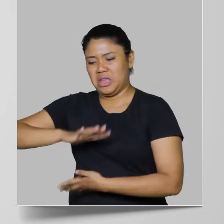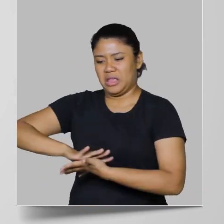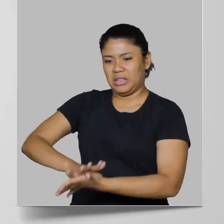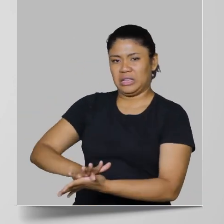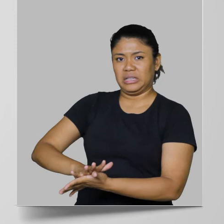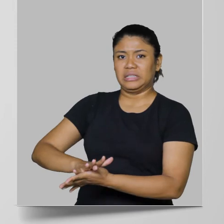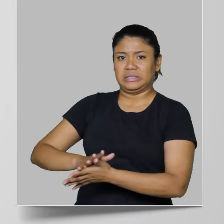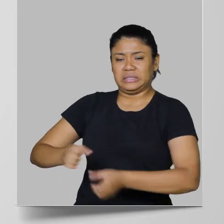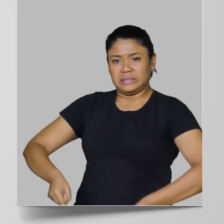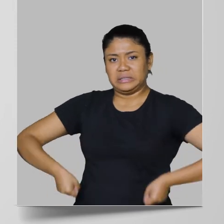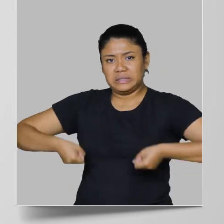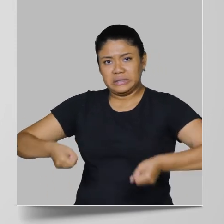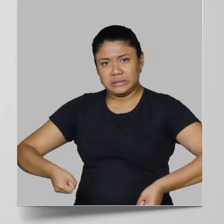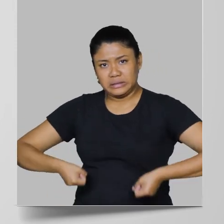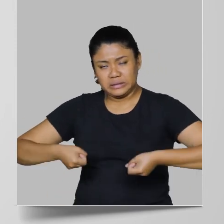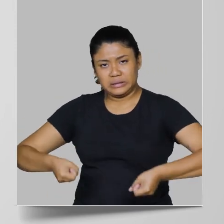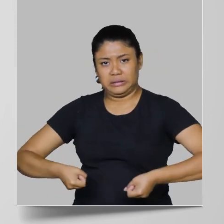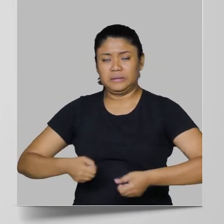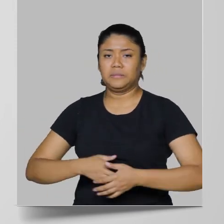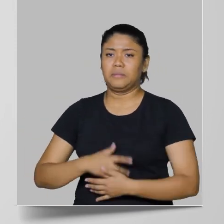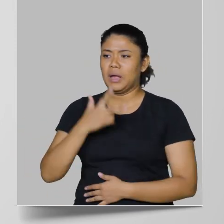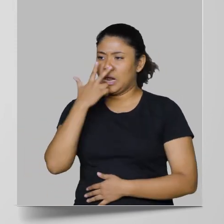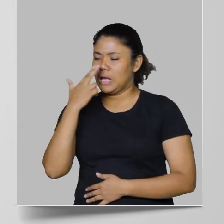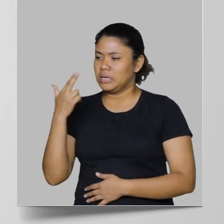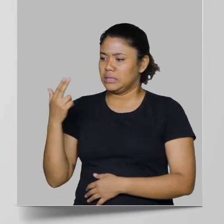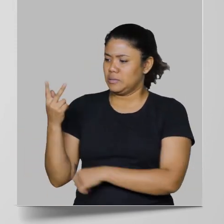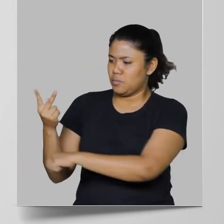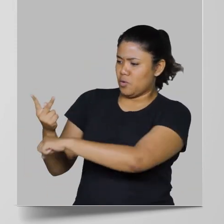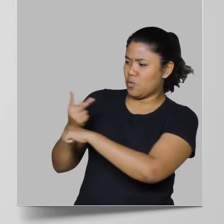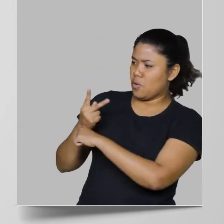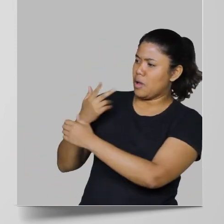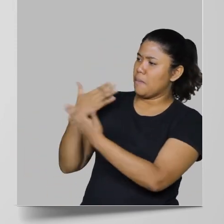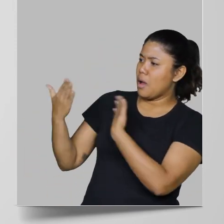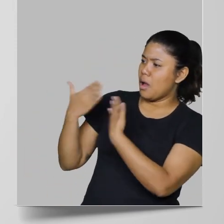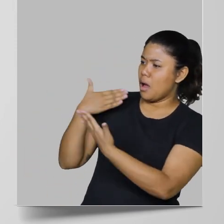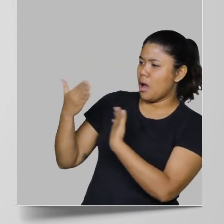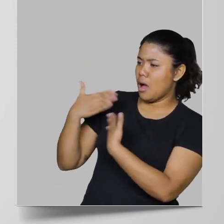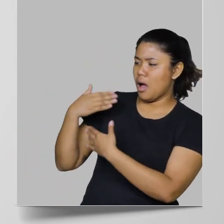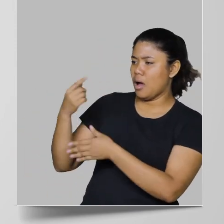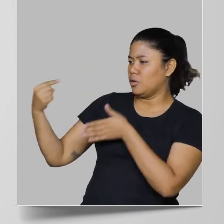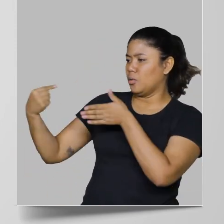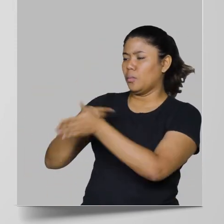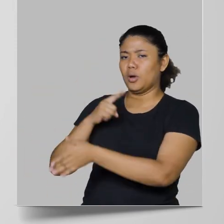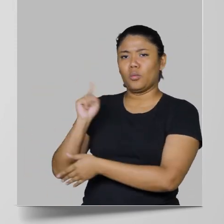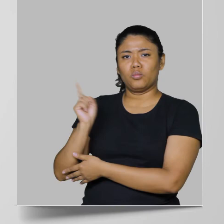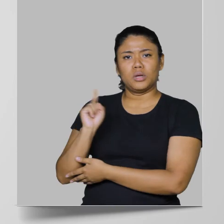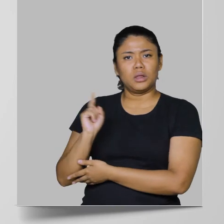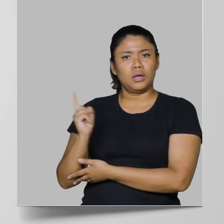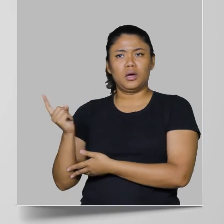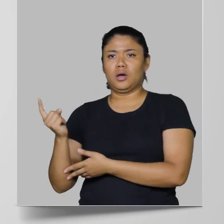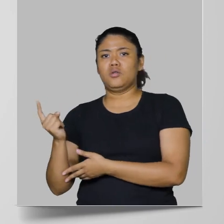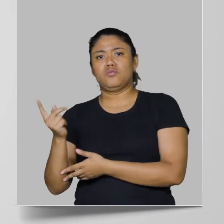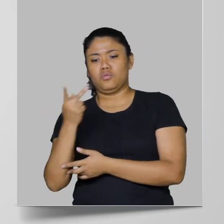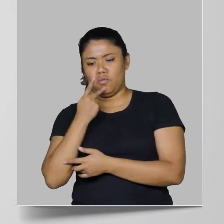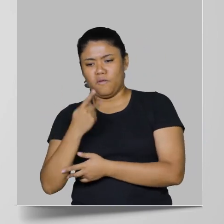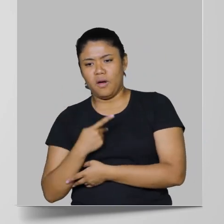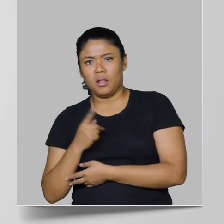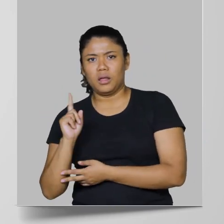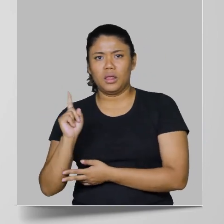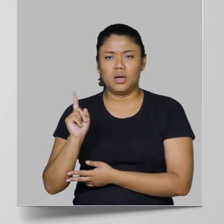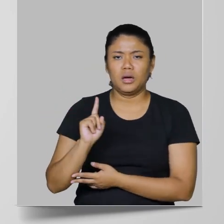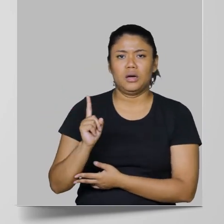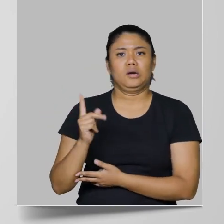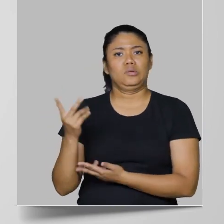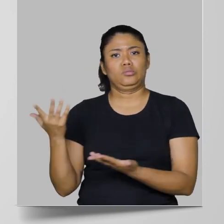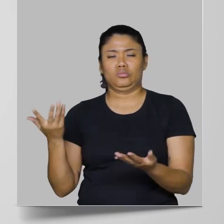deficiência, é uma consequência meio lógica. E aí, na verdade, não, assim, no primeiro momento a minha reação foi